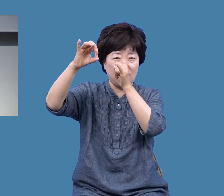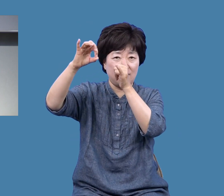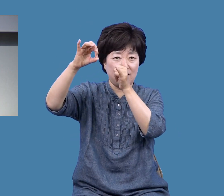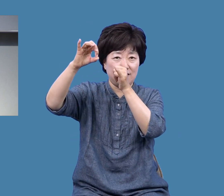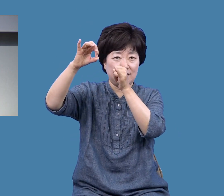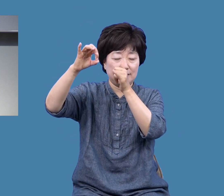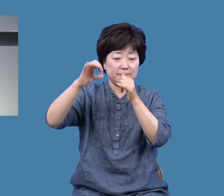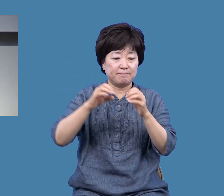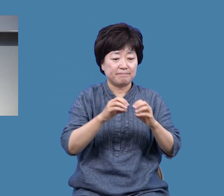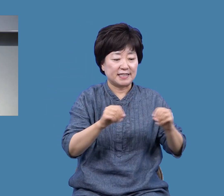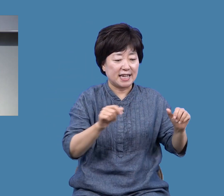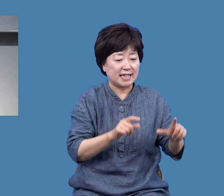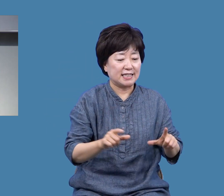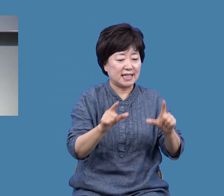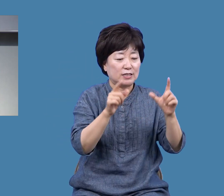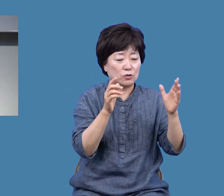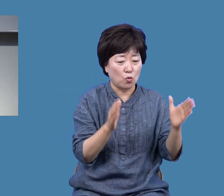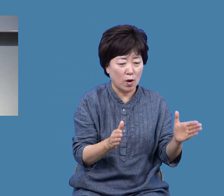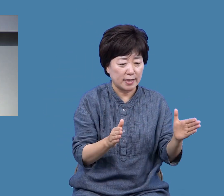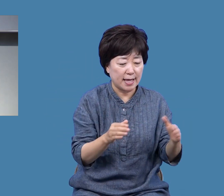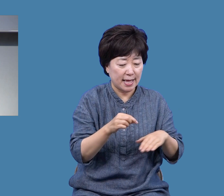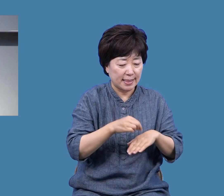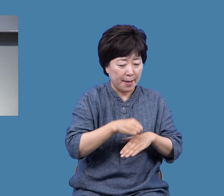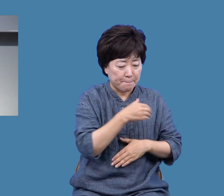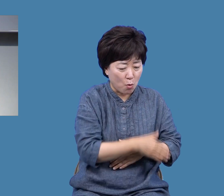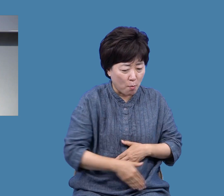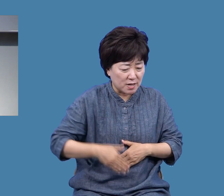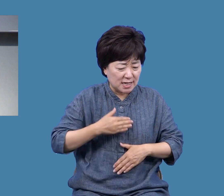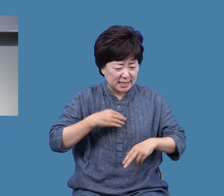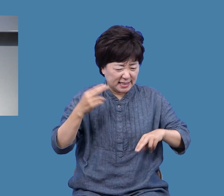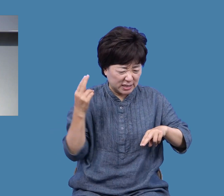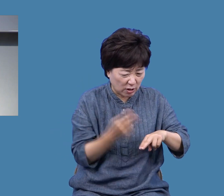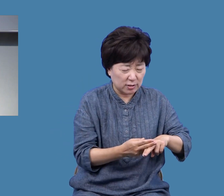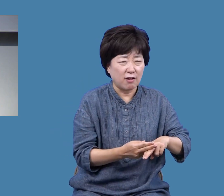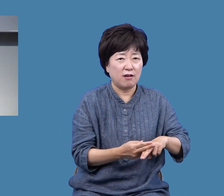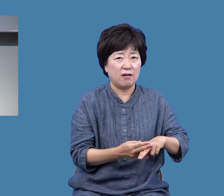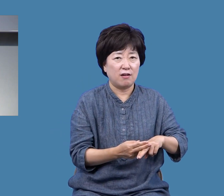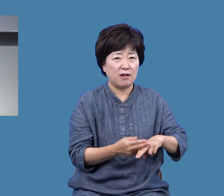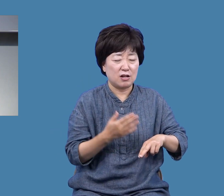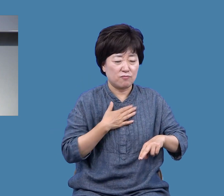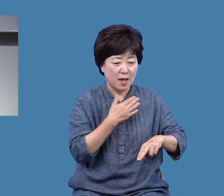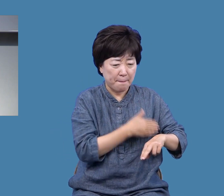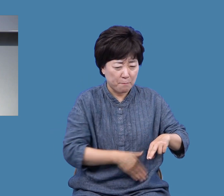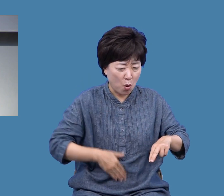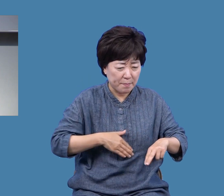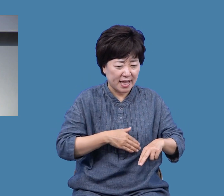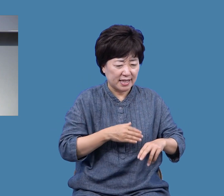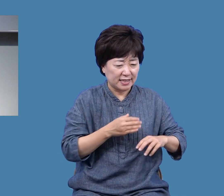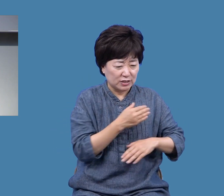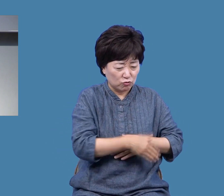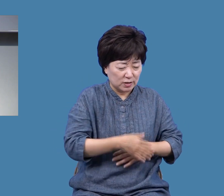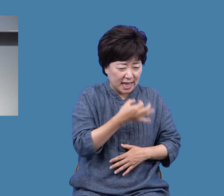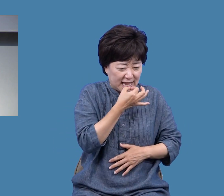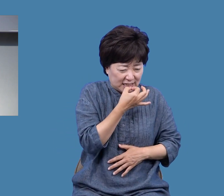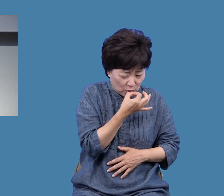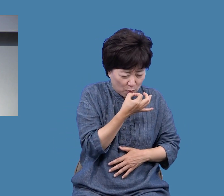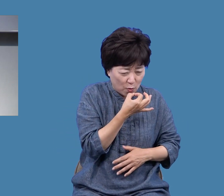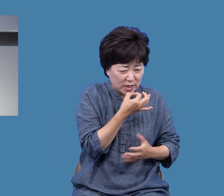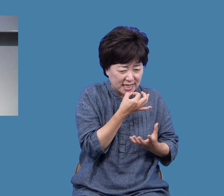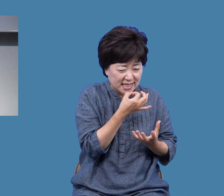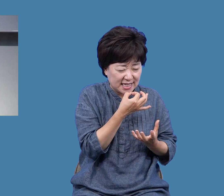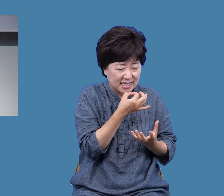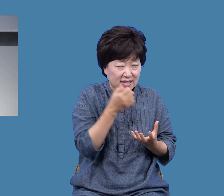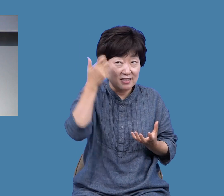그래서 이 땅을 살아가는 동안에 몸을 쳐서 우리의 몸의 육체의 소욕이